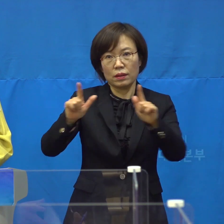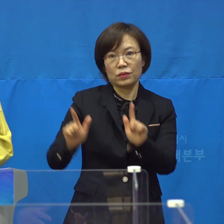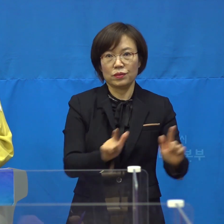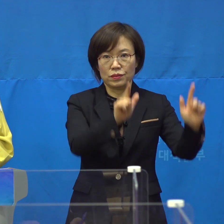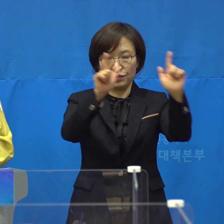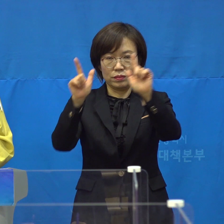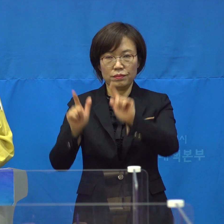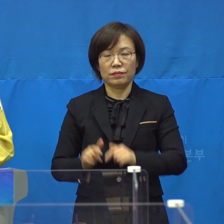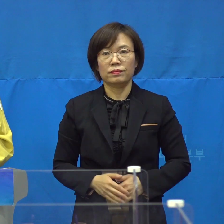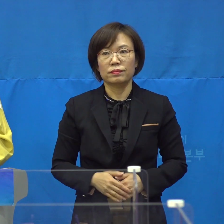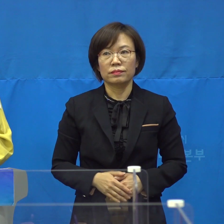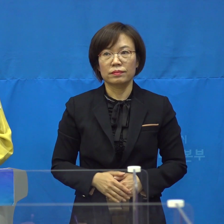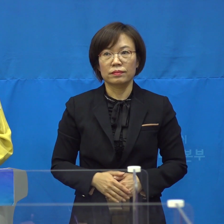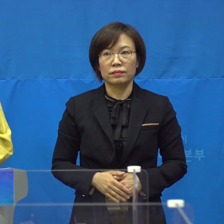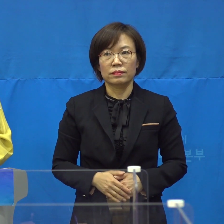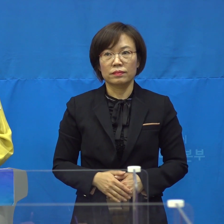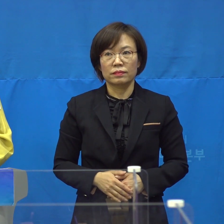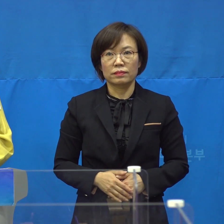거주자입니다.